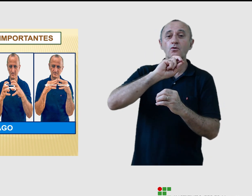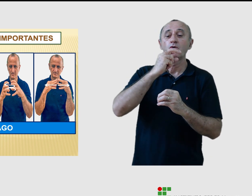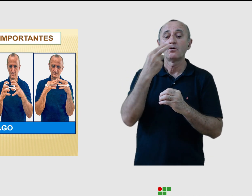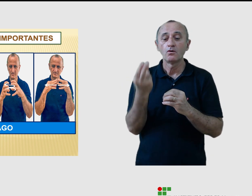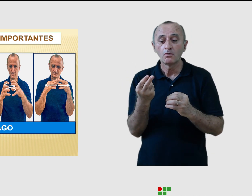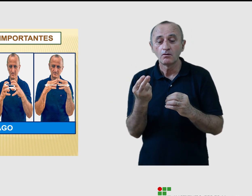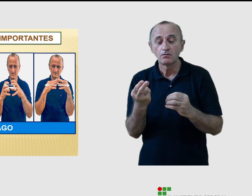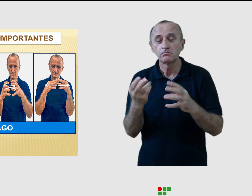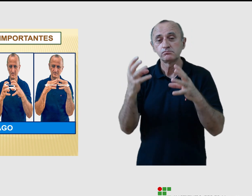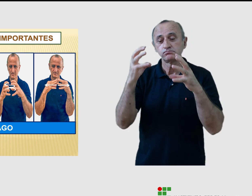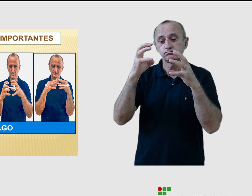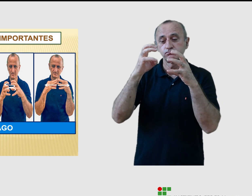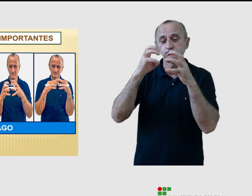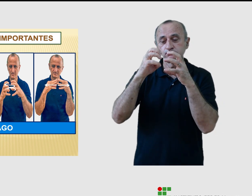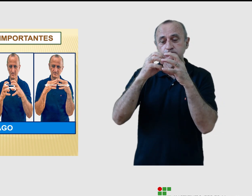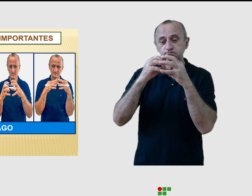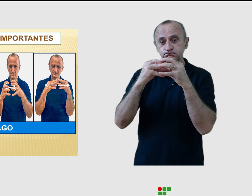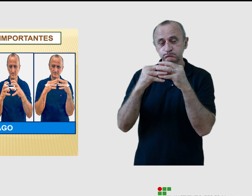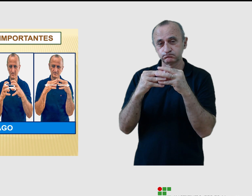macrófago